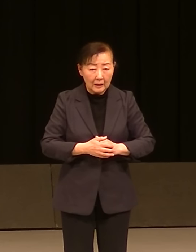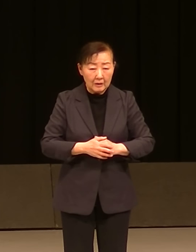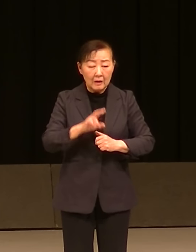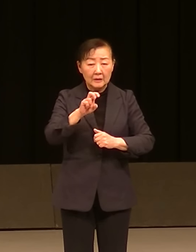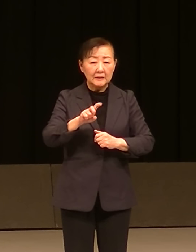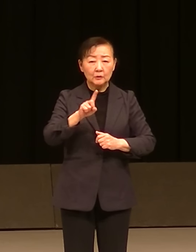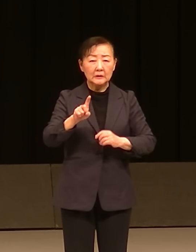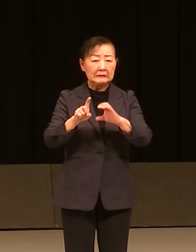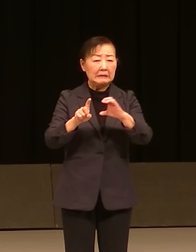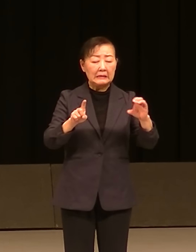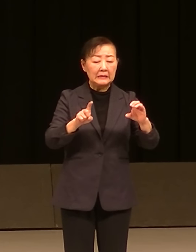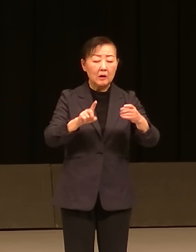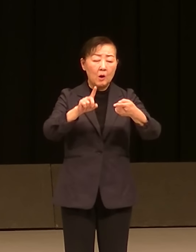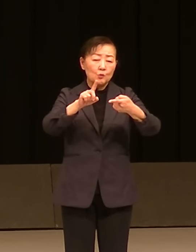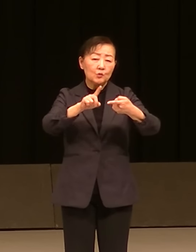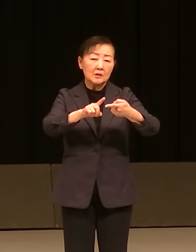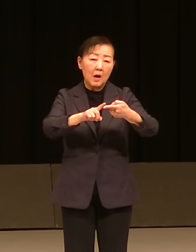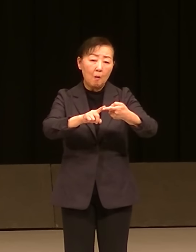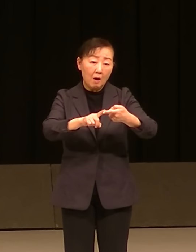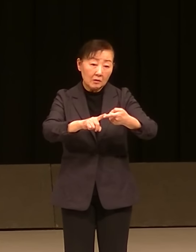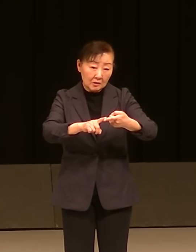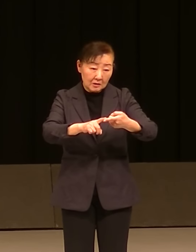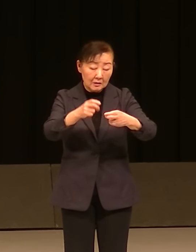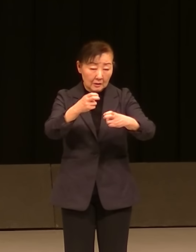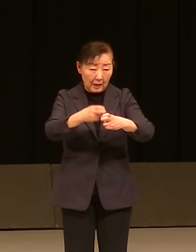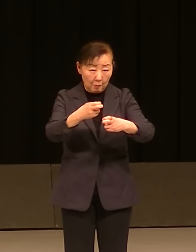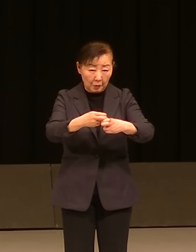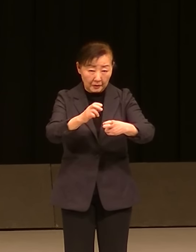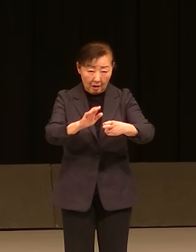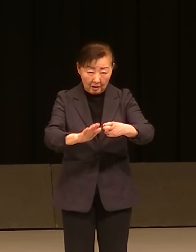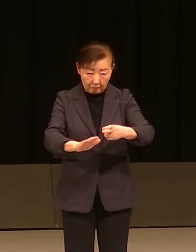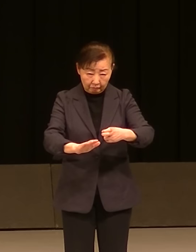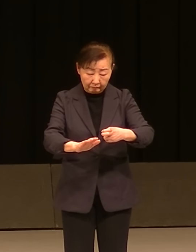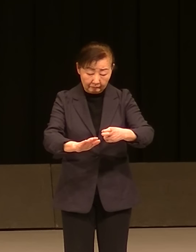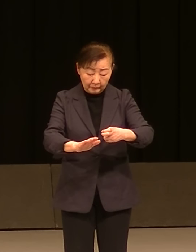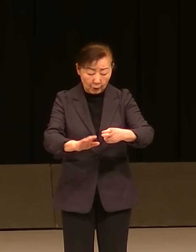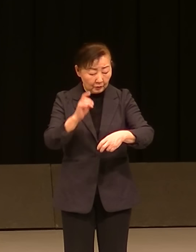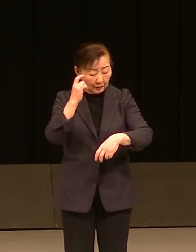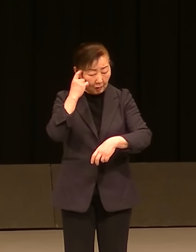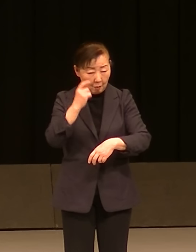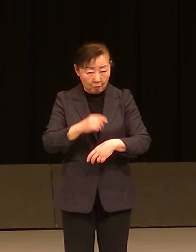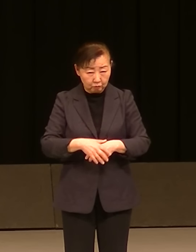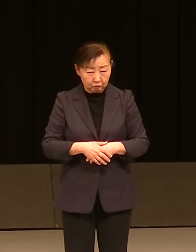という時代にふさわしい、憲法であるというふうに思います。